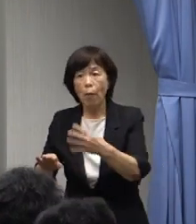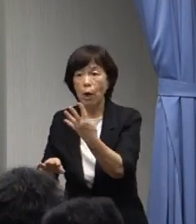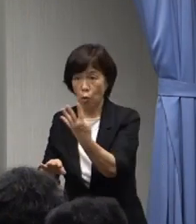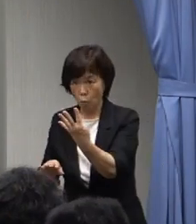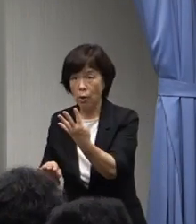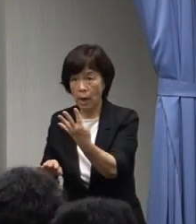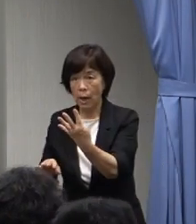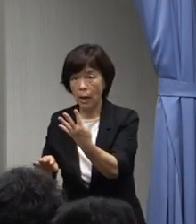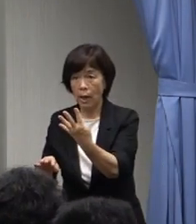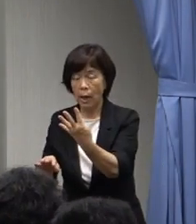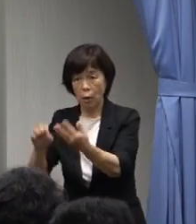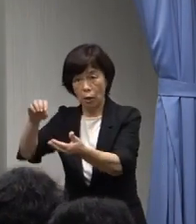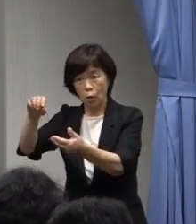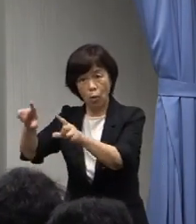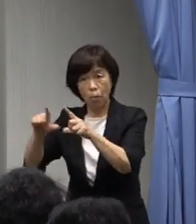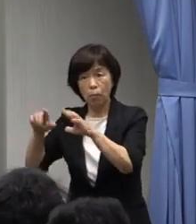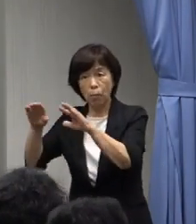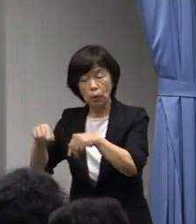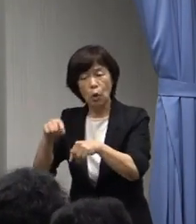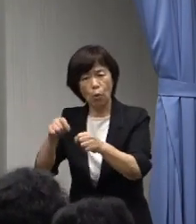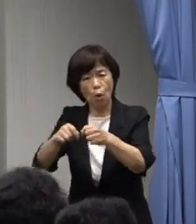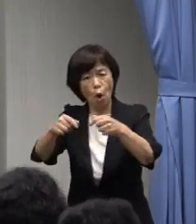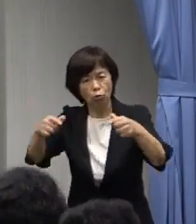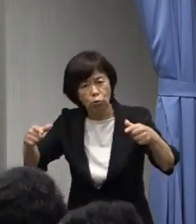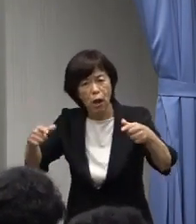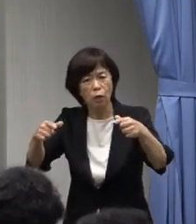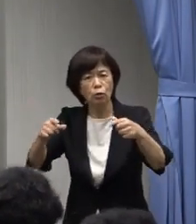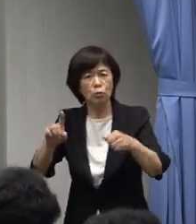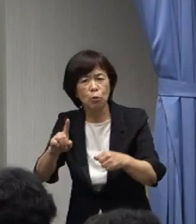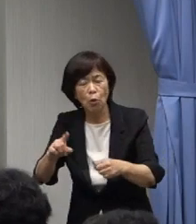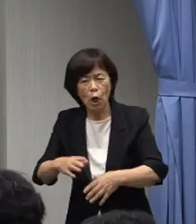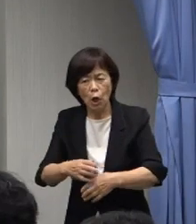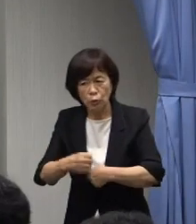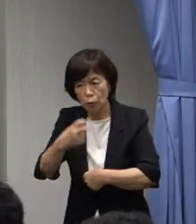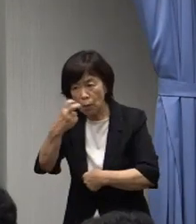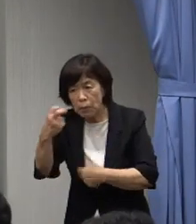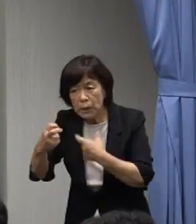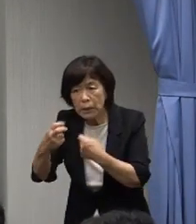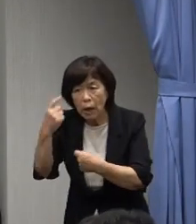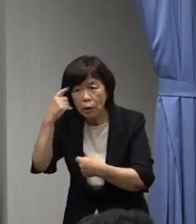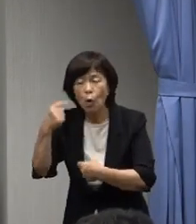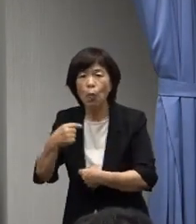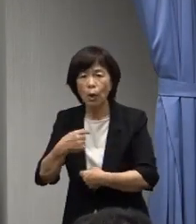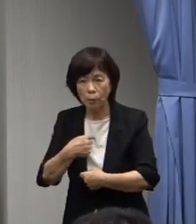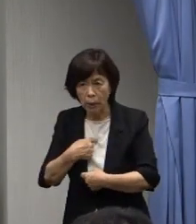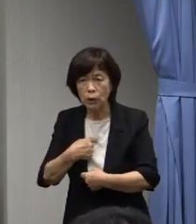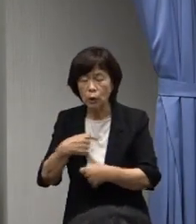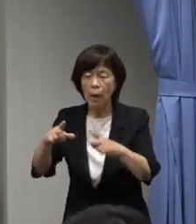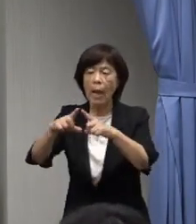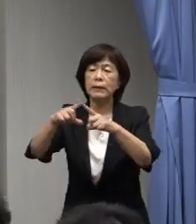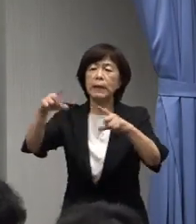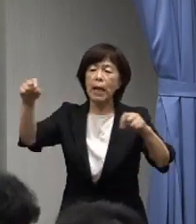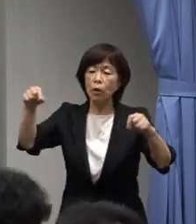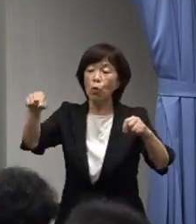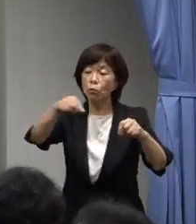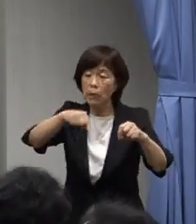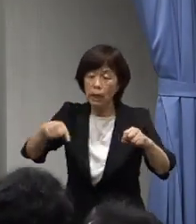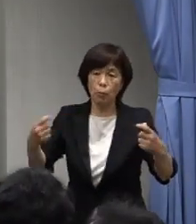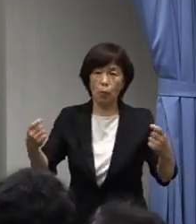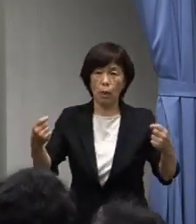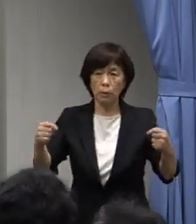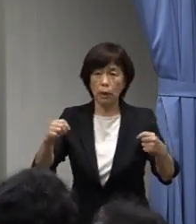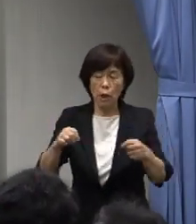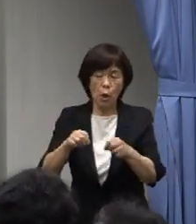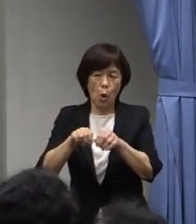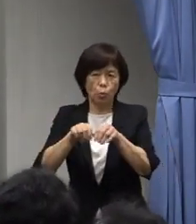、これが増えてくるのかどうか注視をしていきたいと思います。そしてこういったものが全国的にもそうですけれども